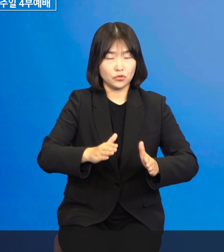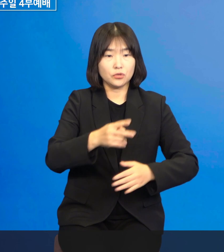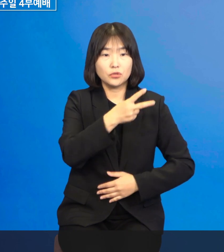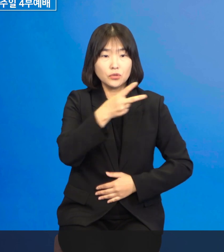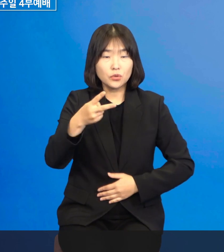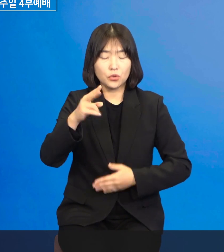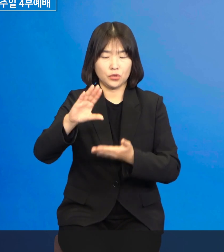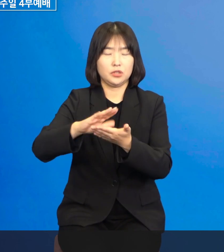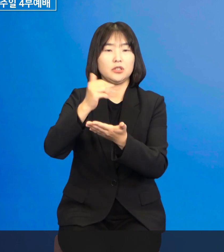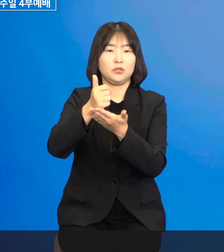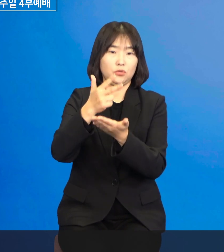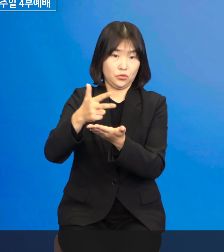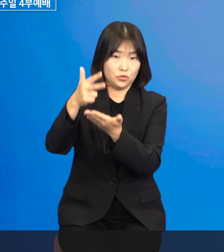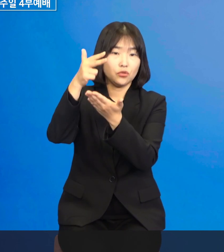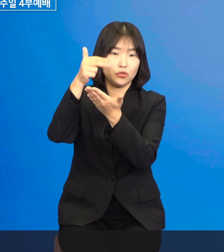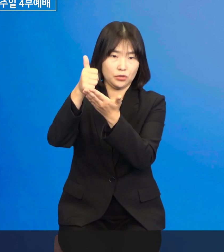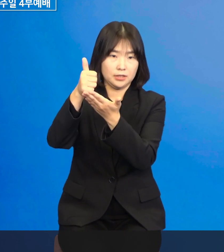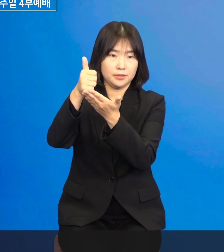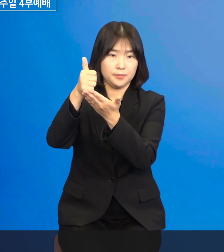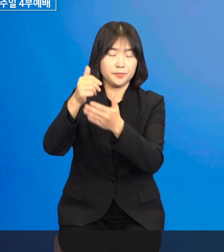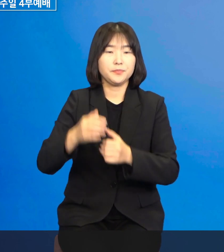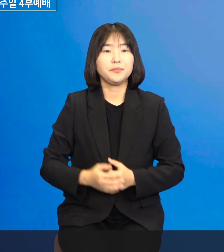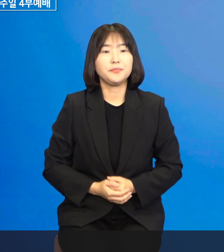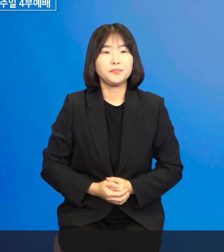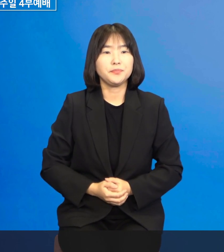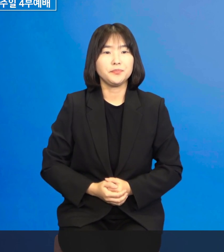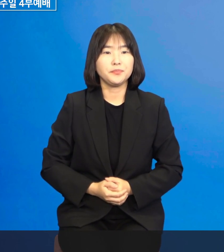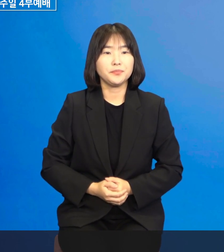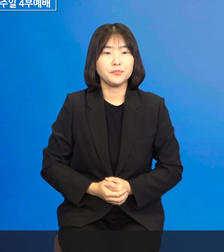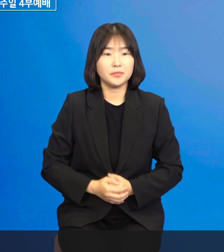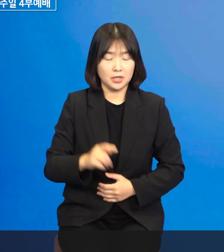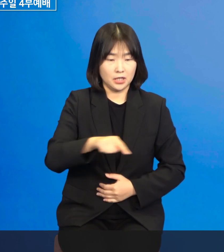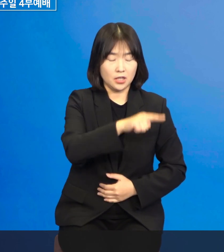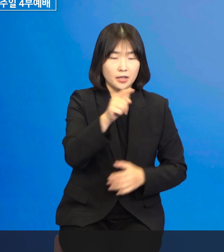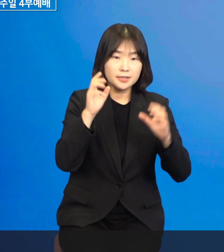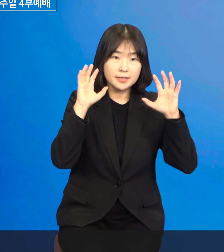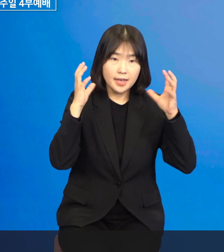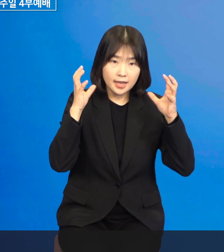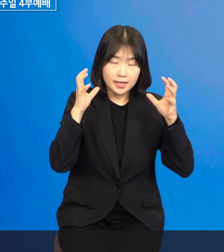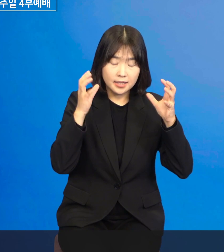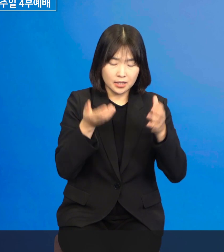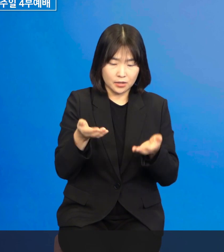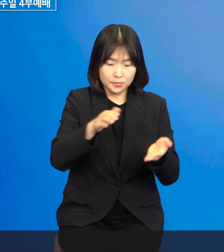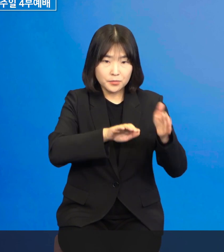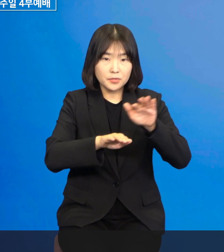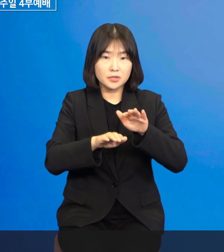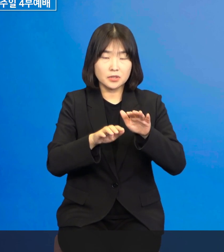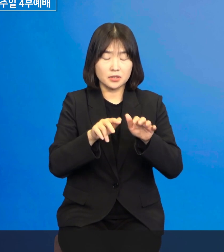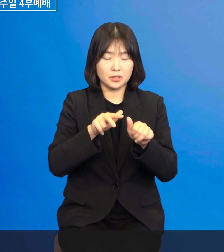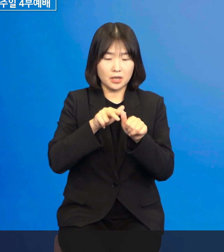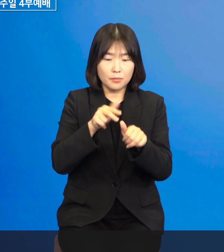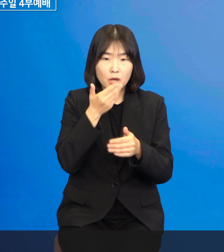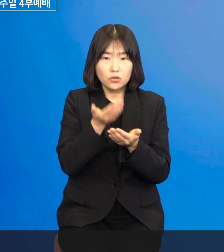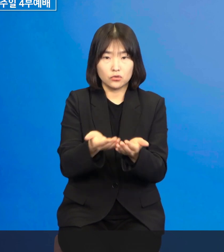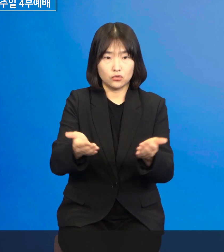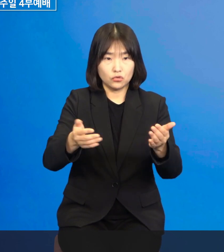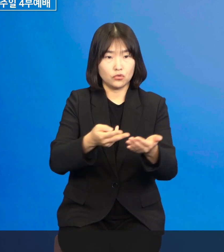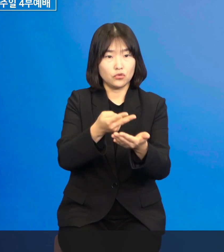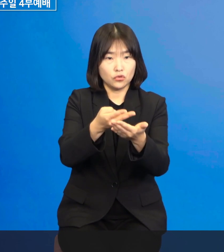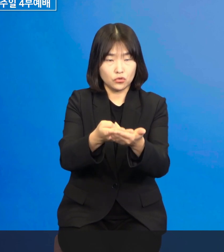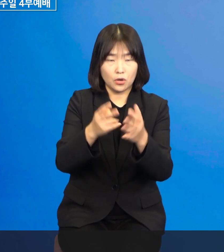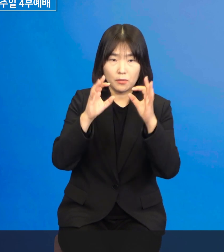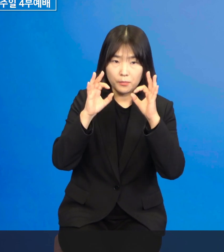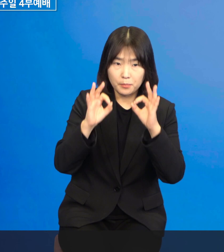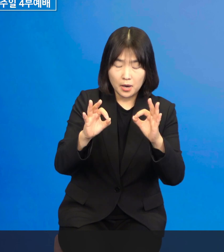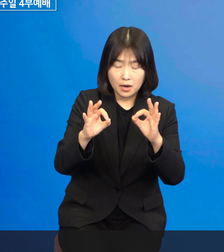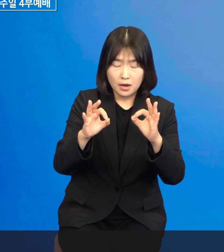나셨으니 그는 곧 그리스도 주님이시다. 너희는 한 갓난아기가 포대기에 쌓여 구유에